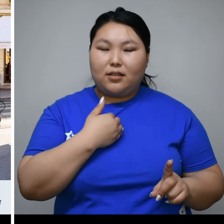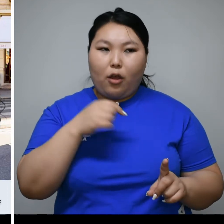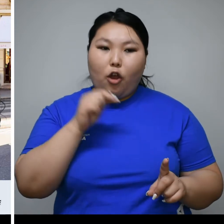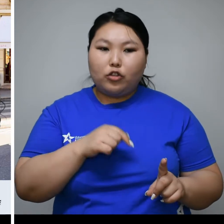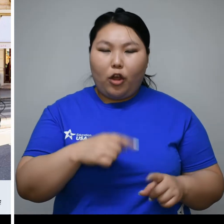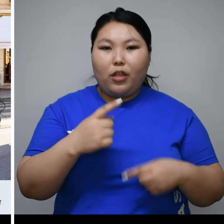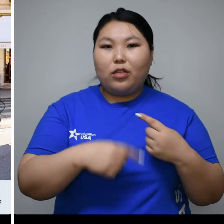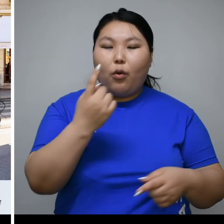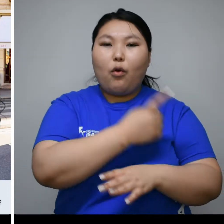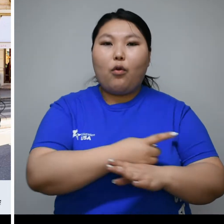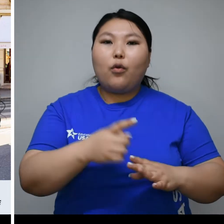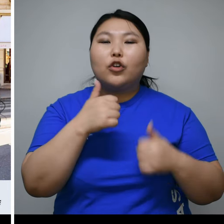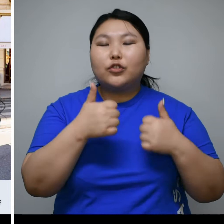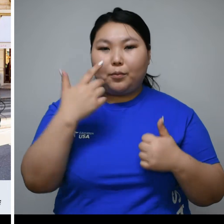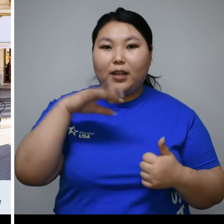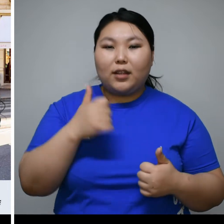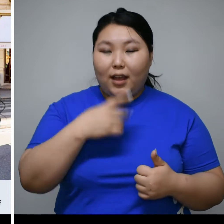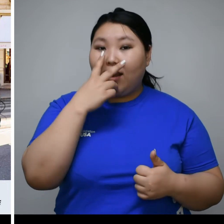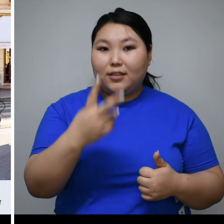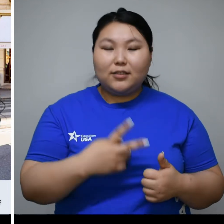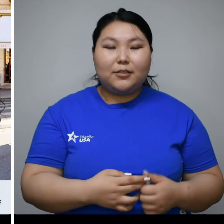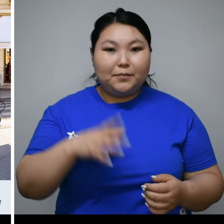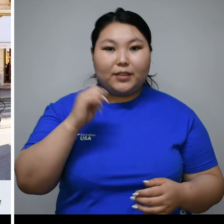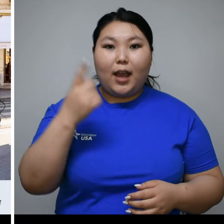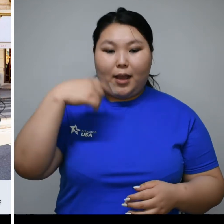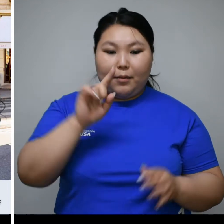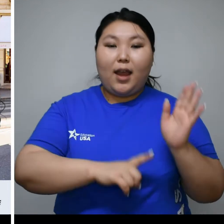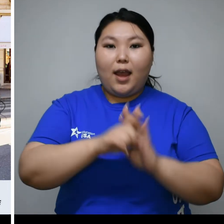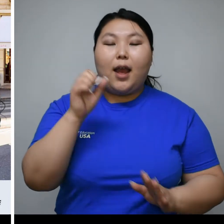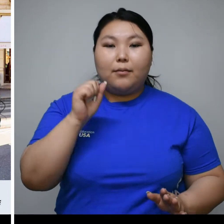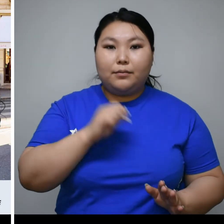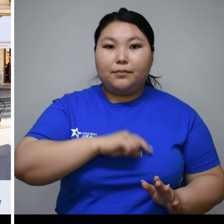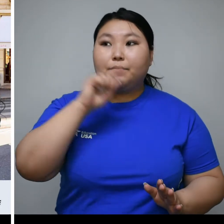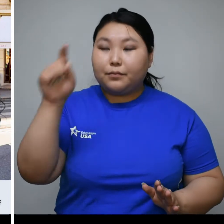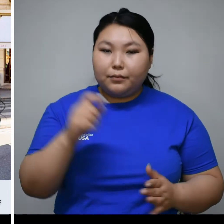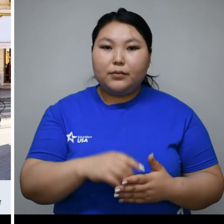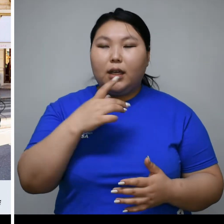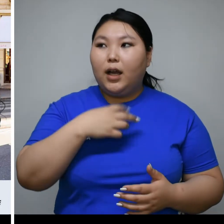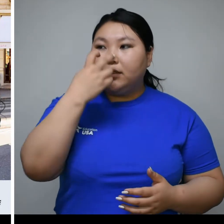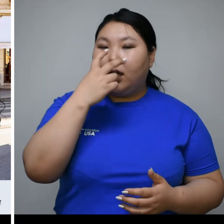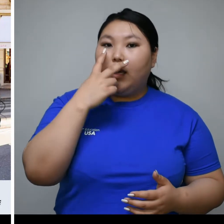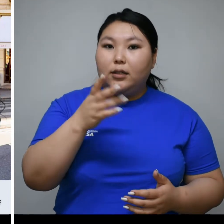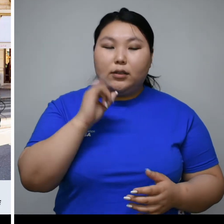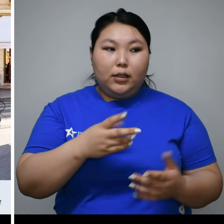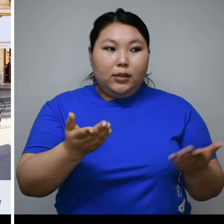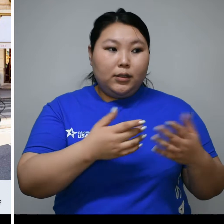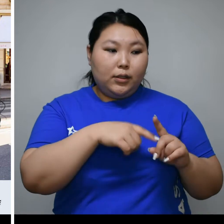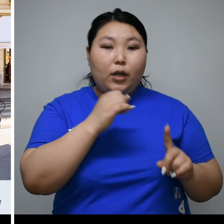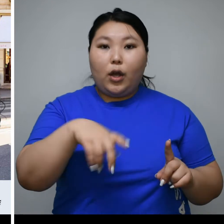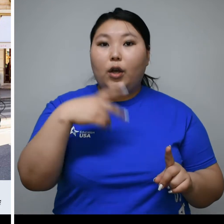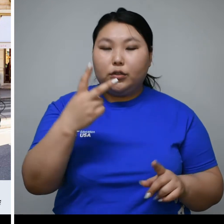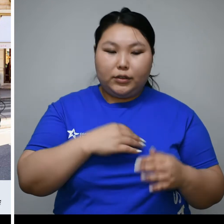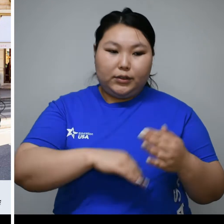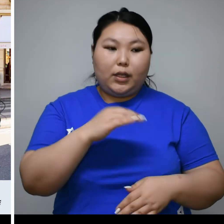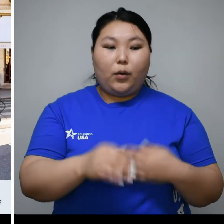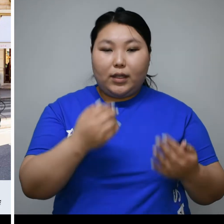надаа одоо илүү гоё өгөөчтэй байдаг гэж би хардаг. За хамгийн анх Америкт очиод яг анзаарч ирсэн юм гэхээр нэг